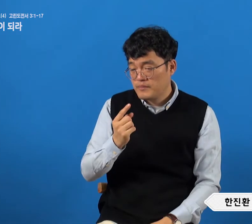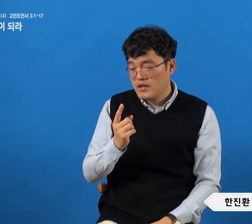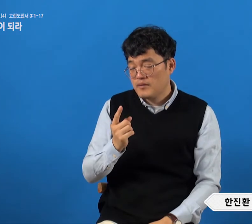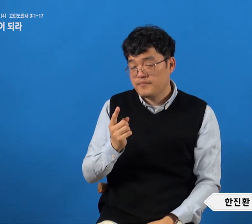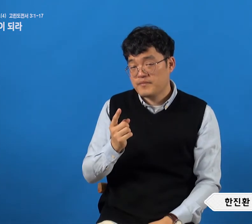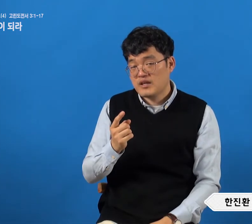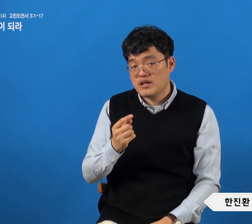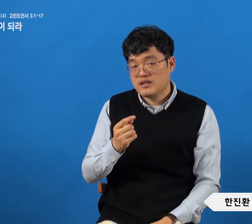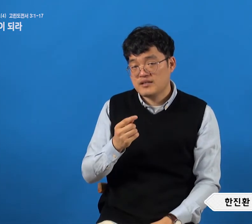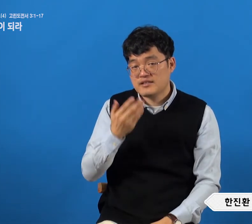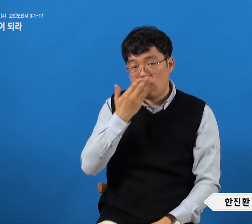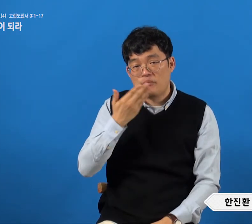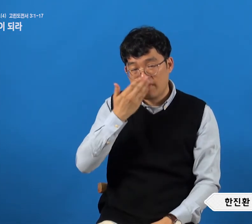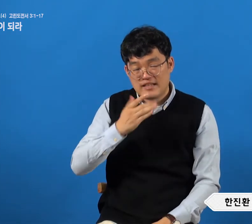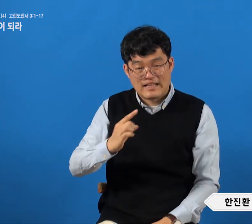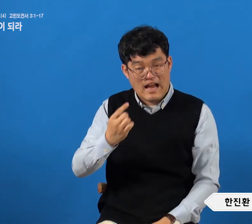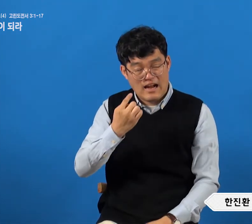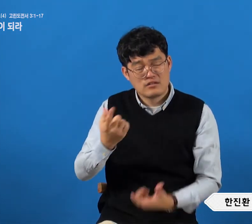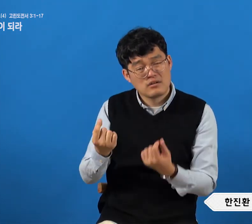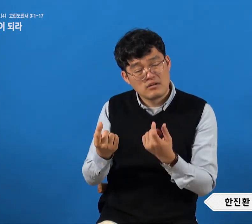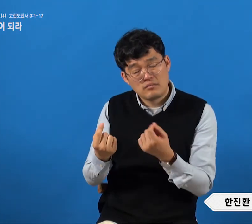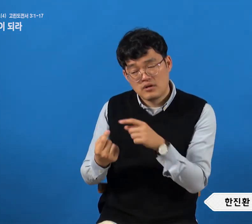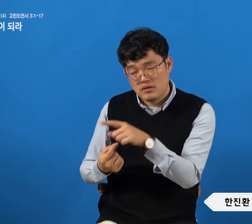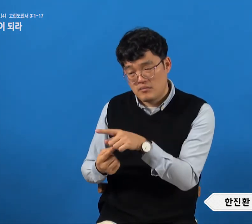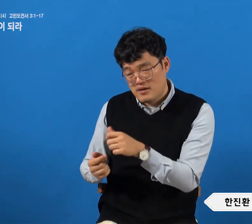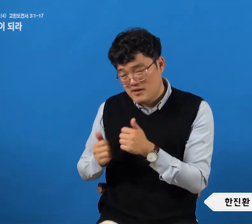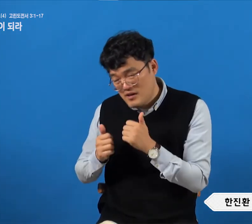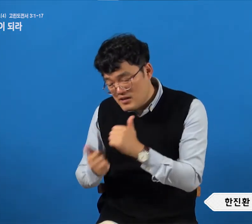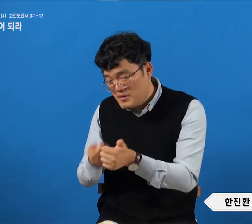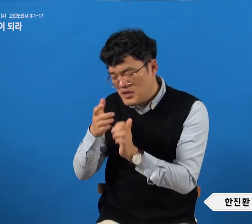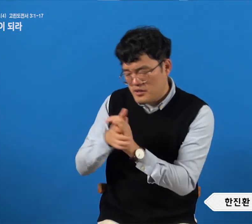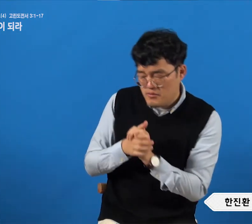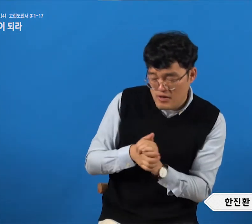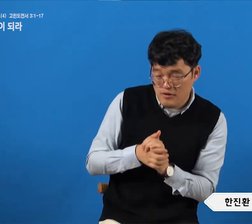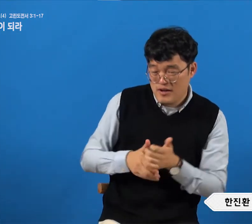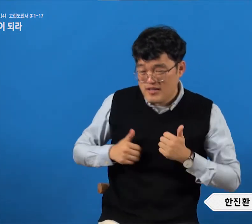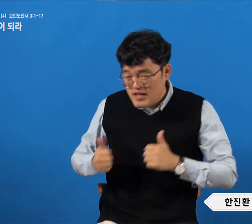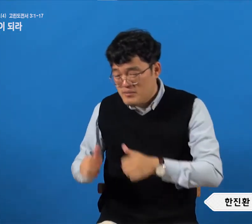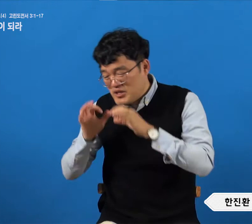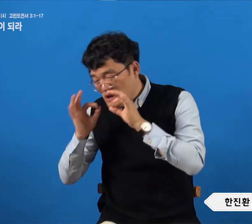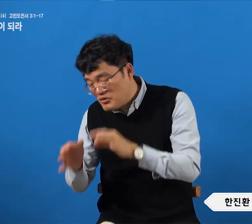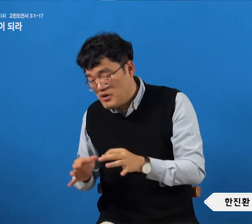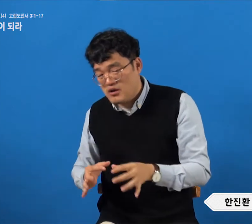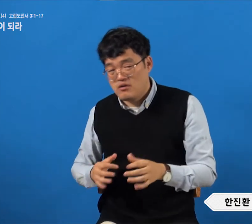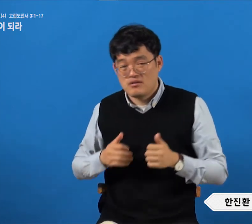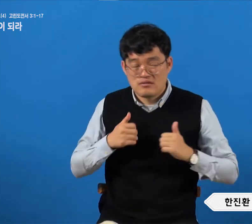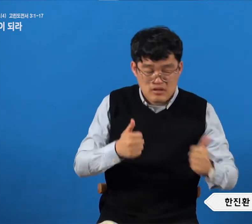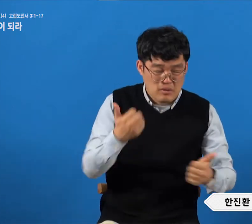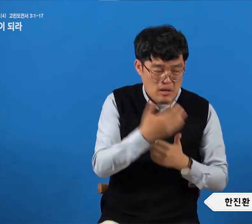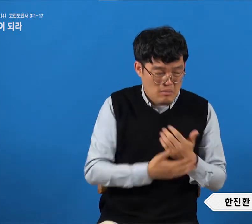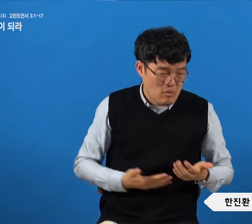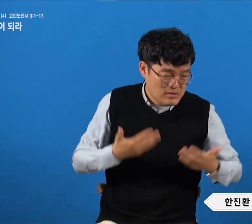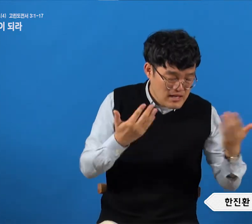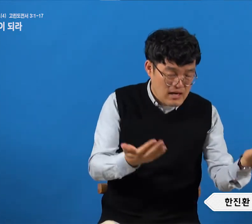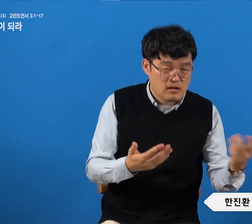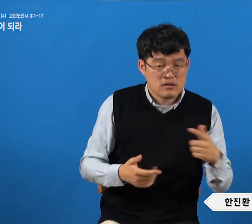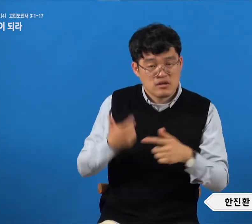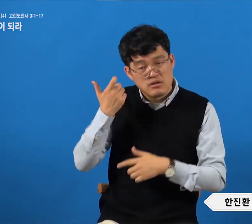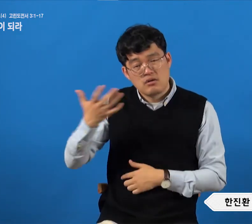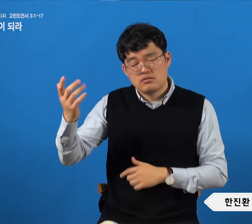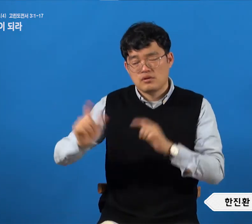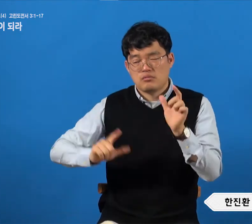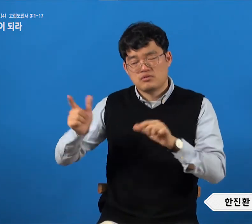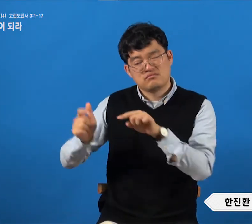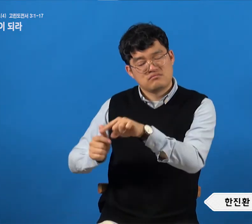만들어버립니다. 치열하게 기도하고 치열하게 전도하고 치열하게 생명을 다해서 봉사하고 하는